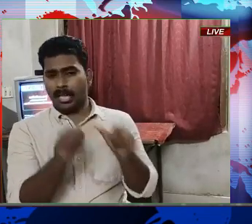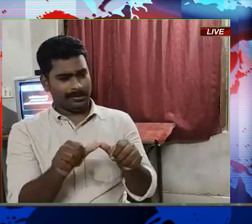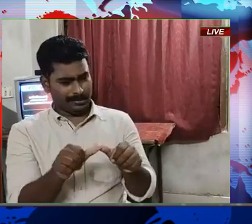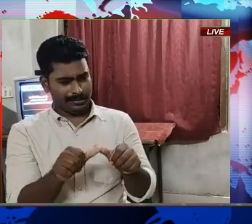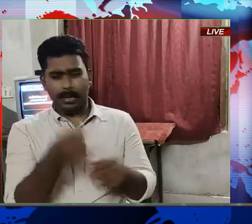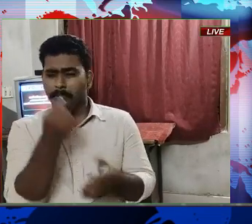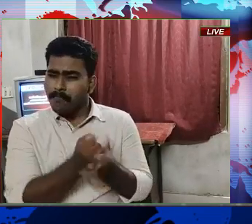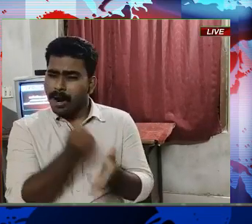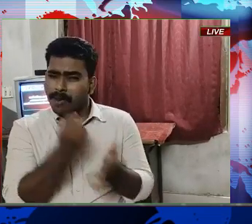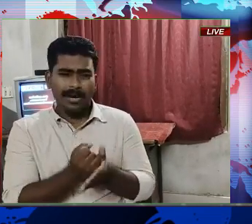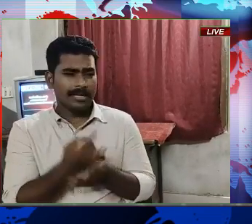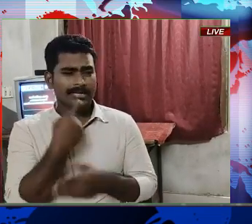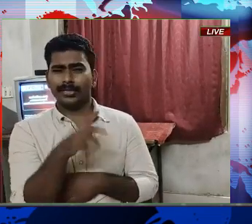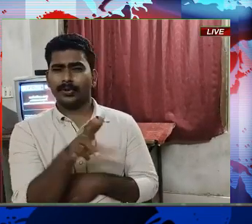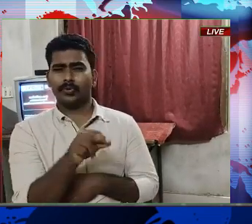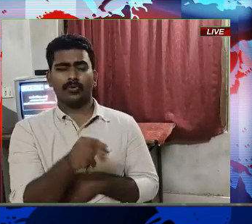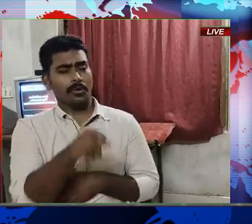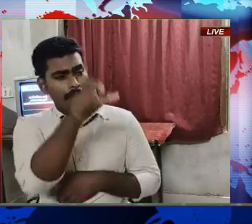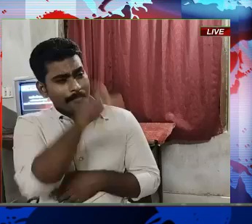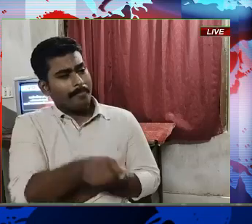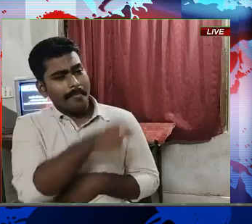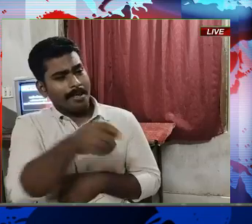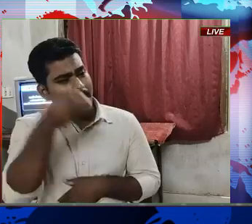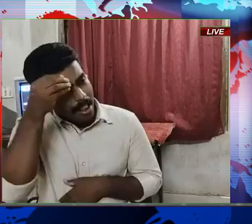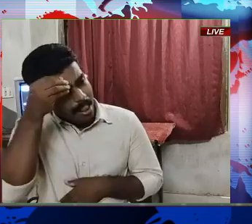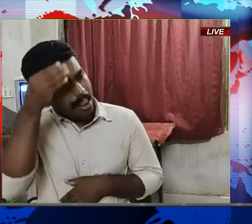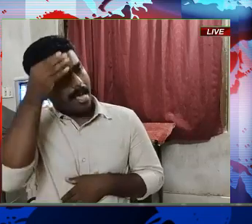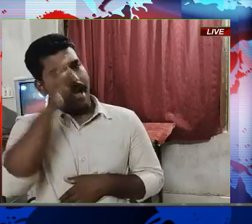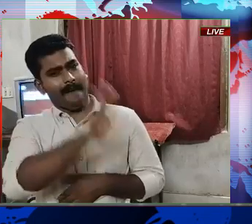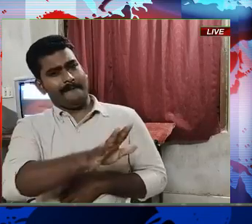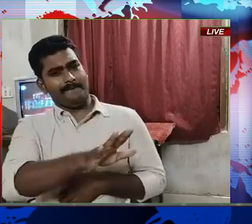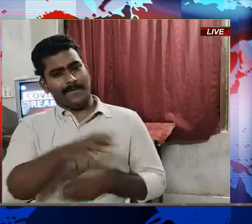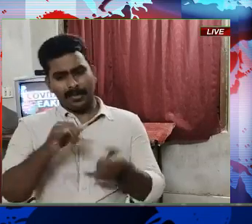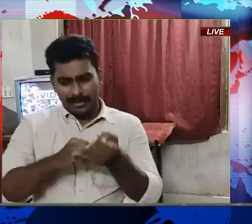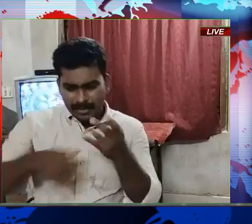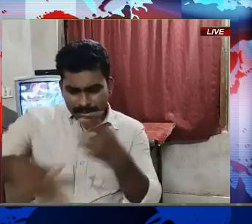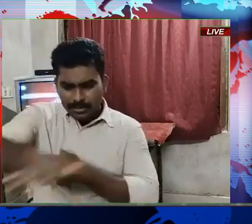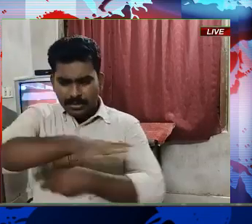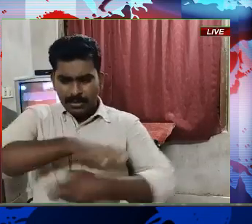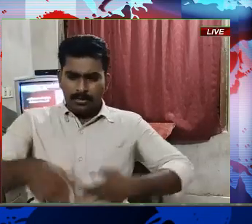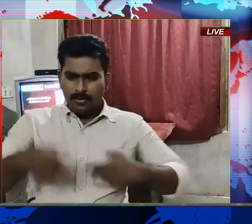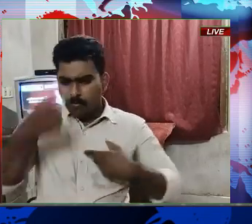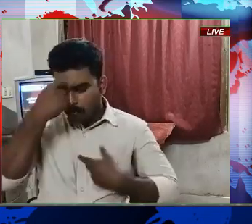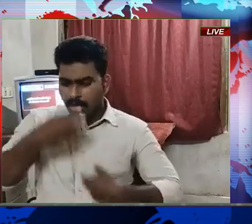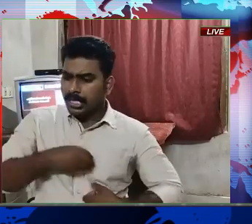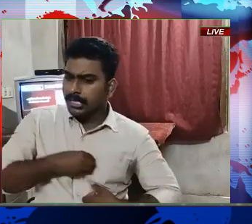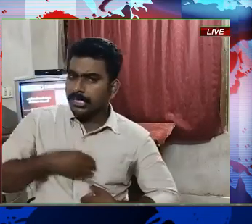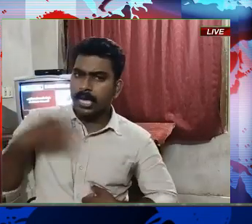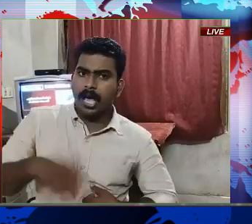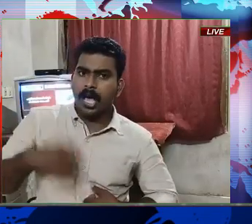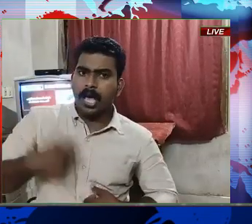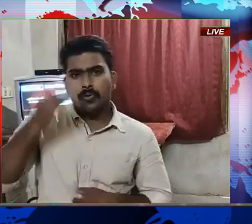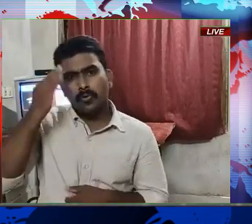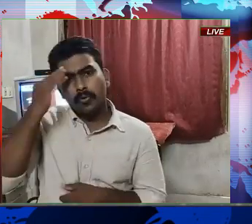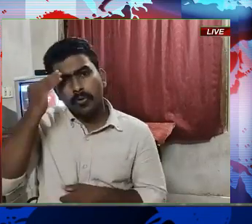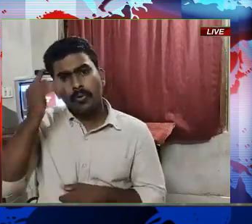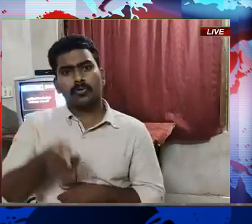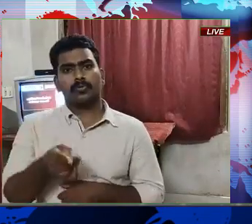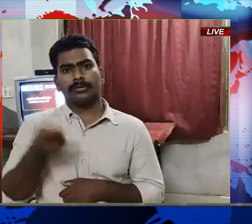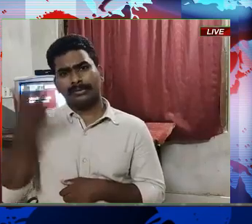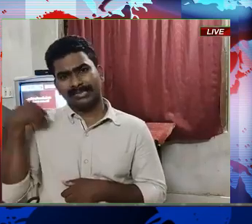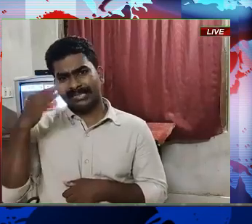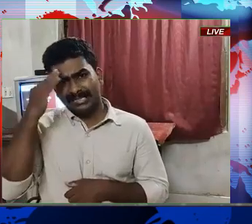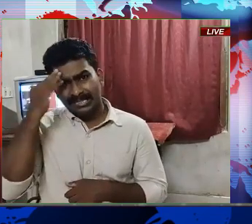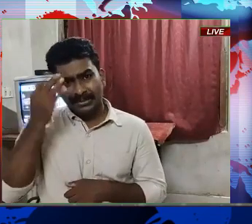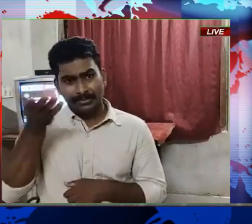അതിൽ നമ്മുടെ നേരത്തെ പ്രളയത്തിൻ്റെ ഭാഗമായിട്ട് സ്വീകരിച്ച അക്കൗണ്ട് അത് പ്രളയത്തിന് വേണ്ടി തന്നെ